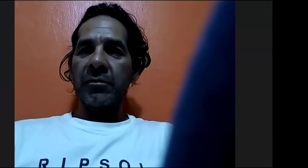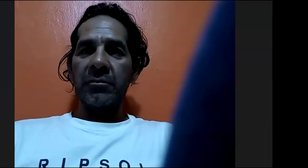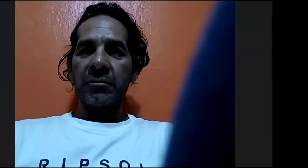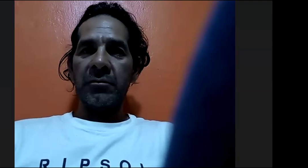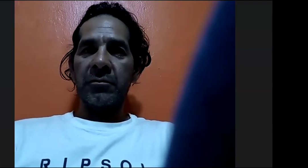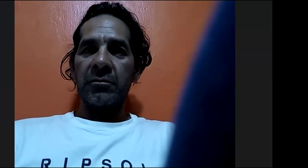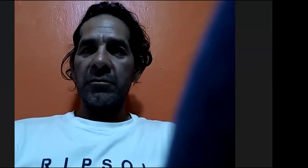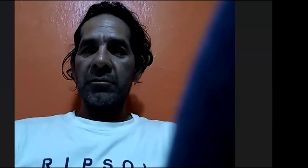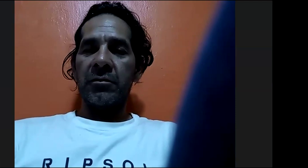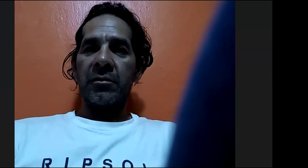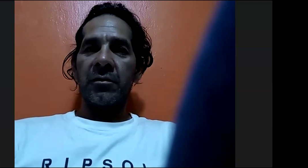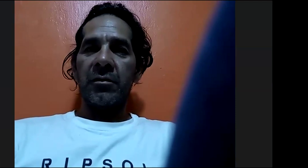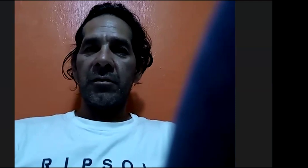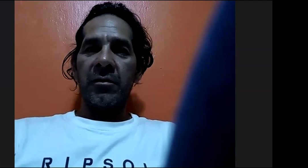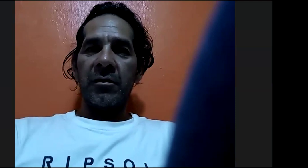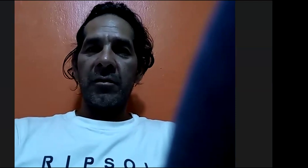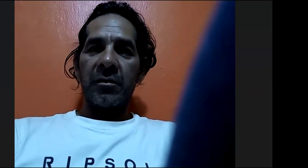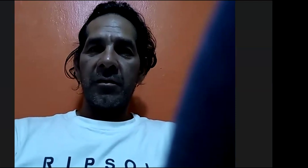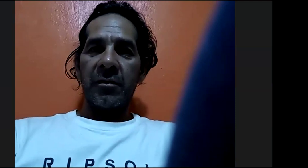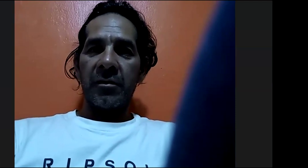tres muy bien